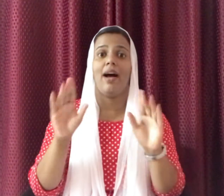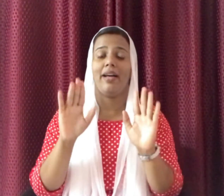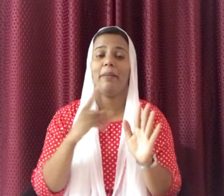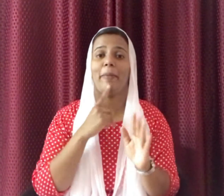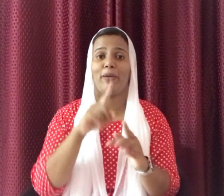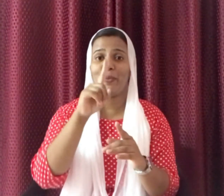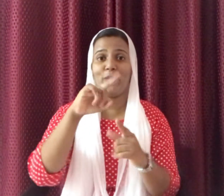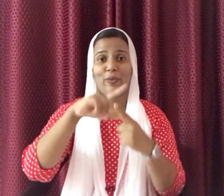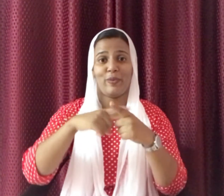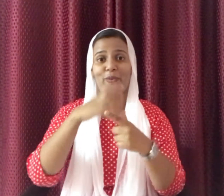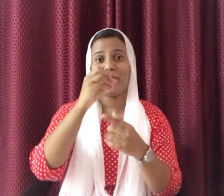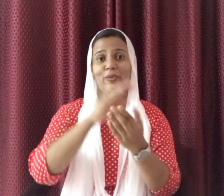ഒന്ന് യോഹന്നാൻ്റെ ലേഖനം